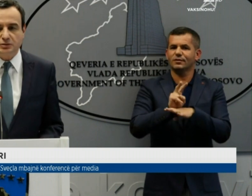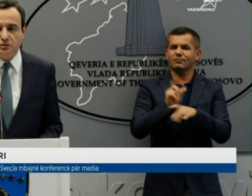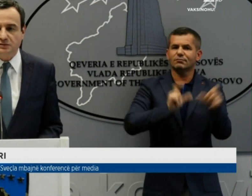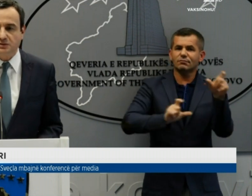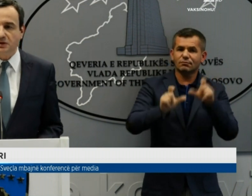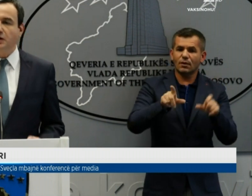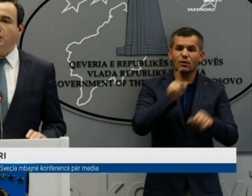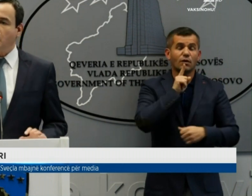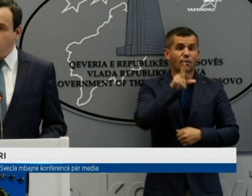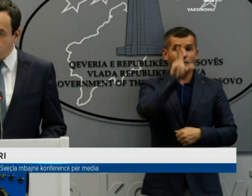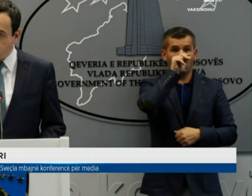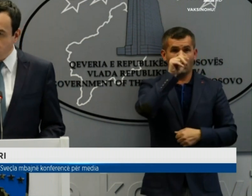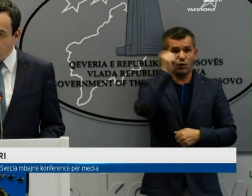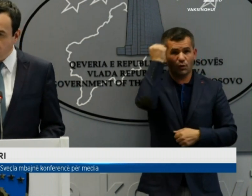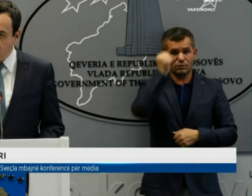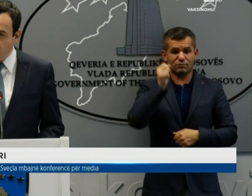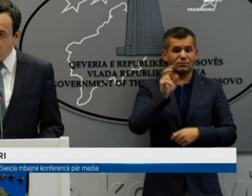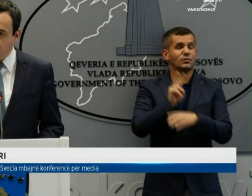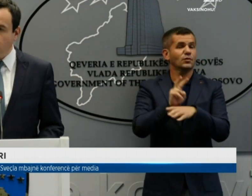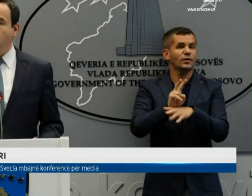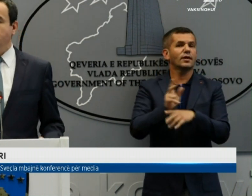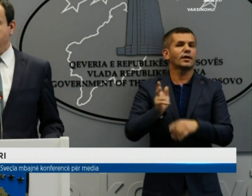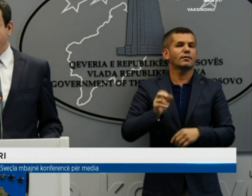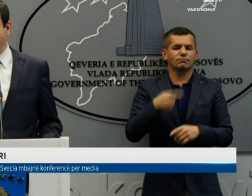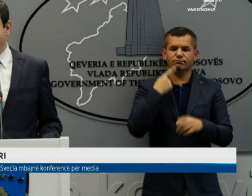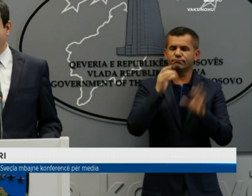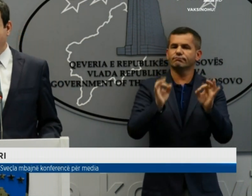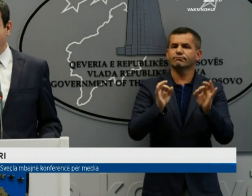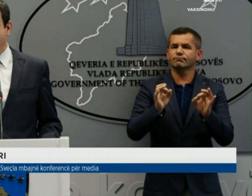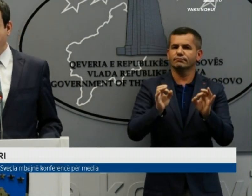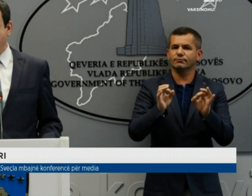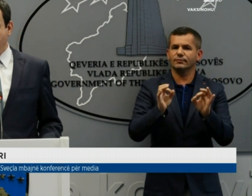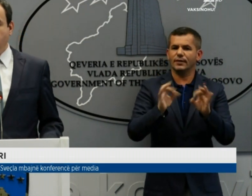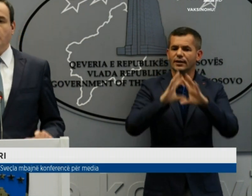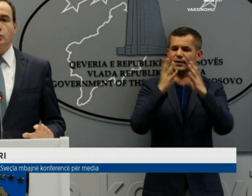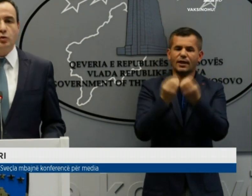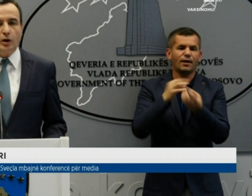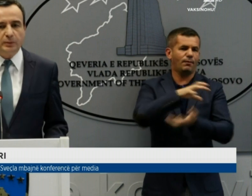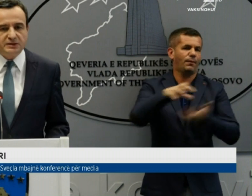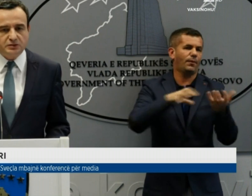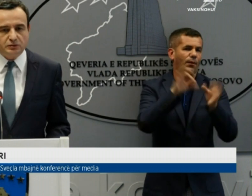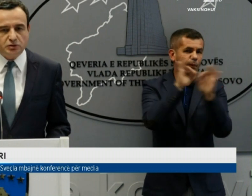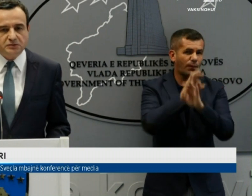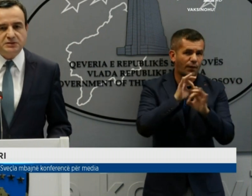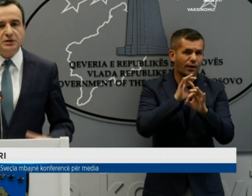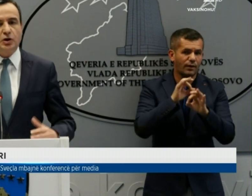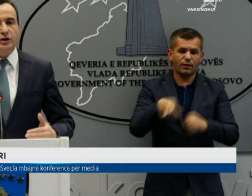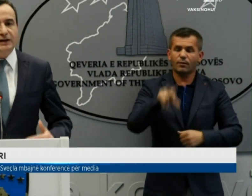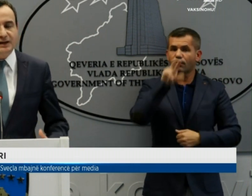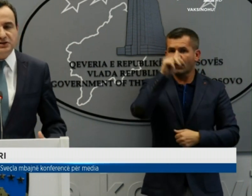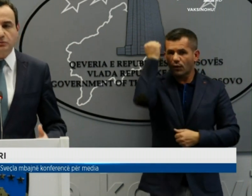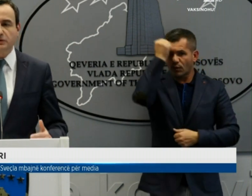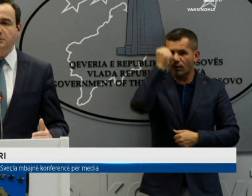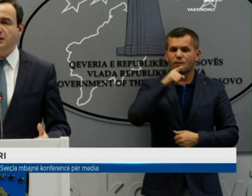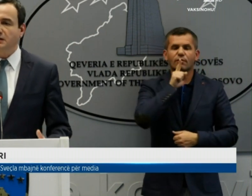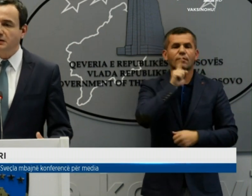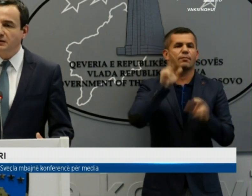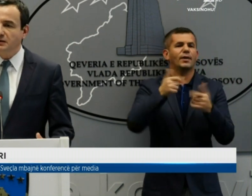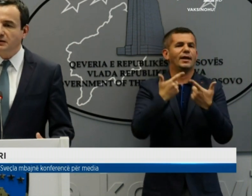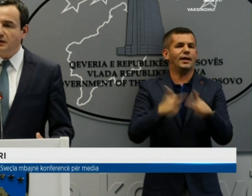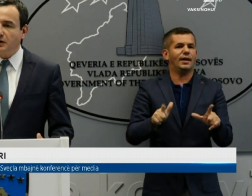policë të Kosovës, ka siguri dhe nuk ka incidente. Ku ka policë të Kosovës, ka leje